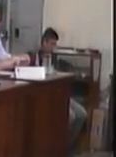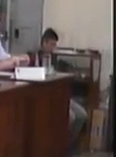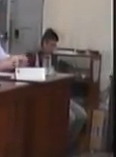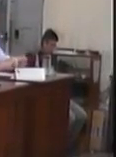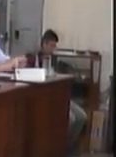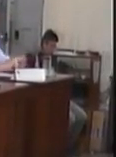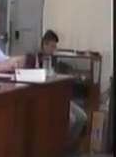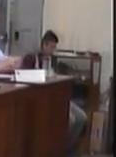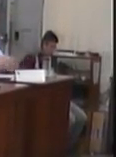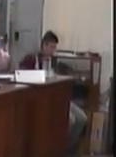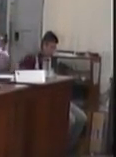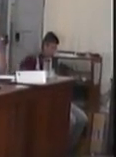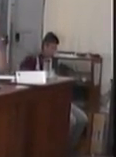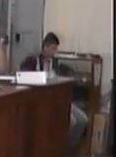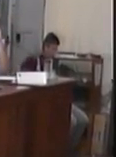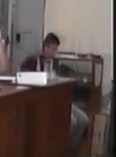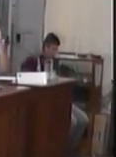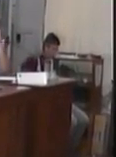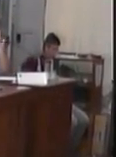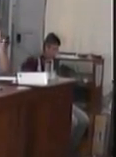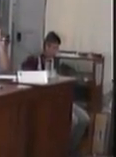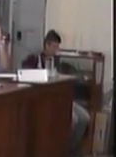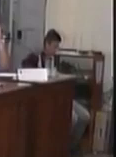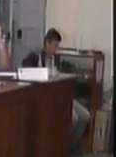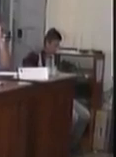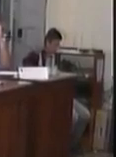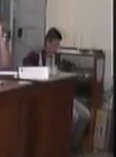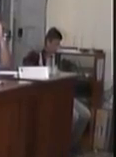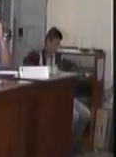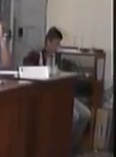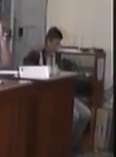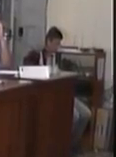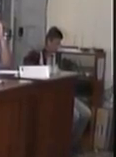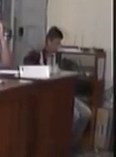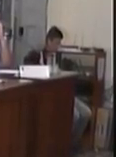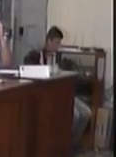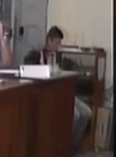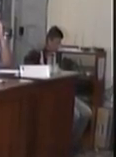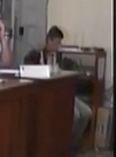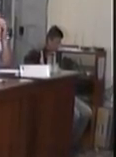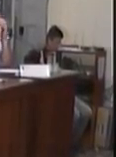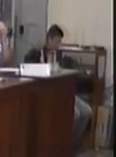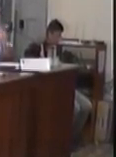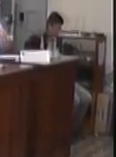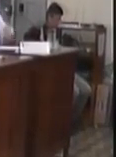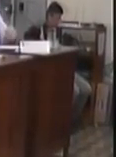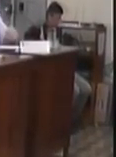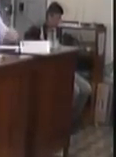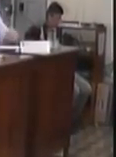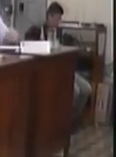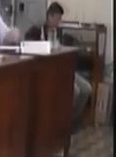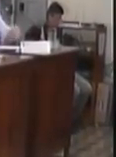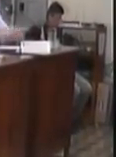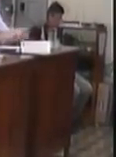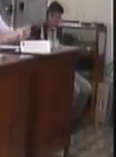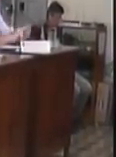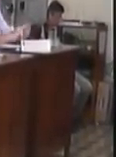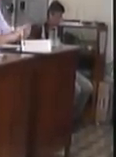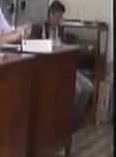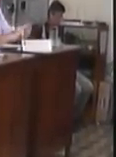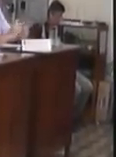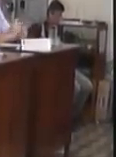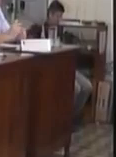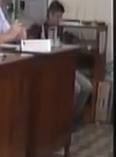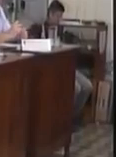importante essa pergunta que Vossa Excelência fez, mas o principal disso aí, eu sei que não é a